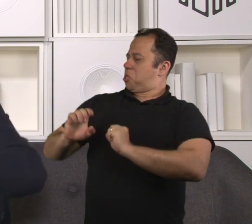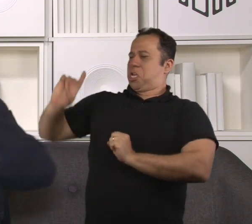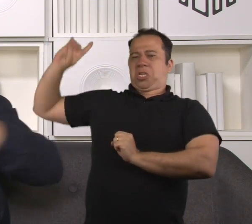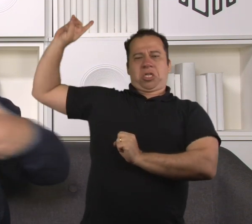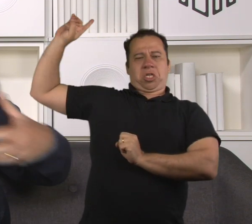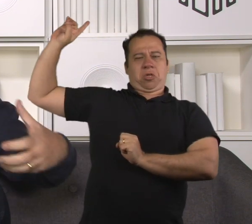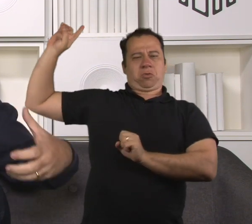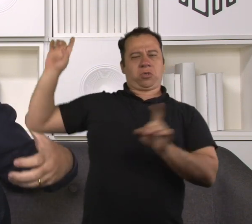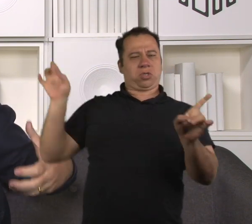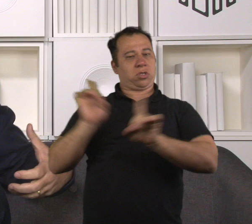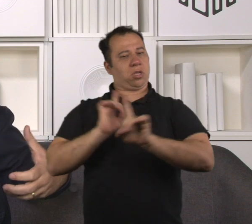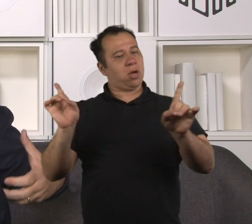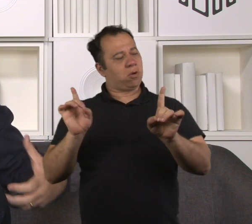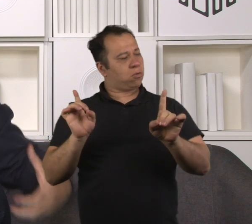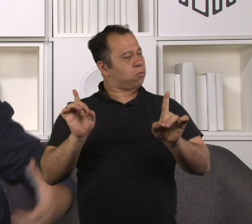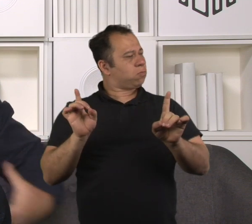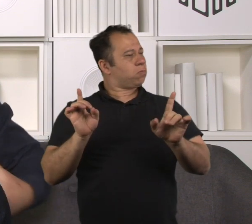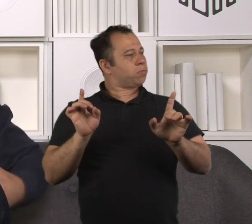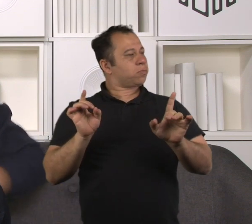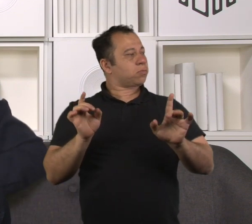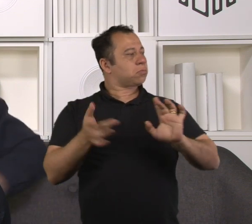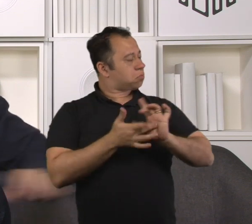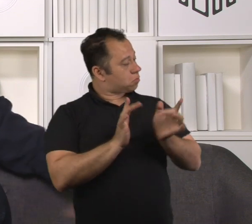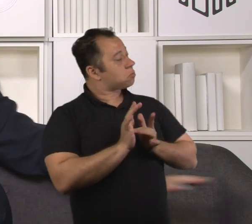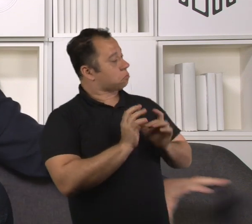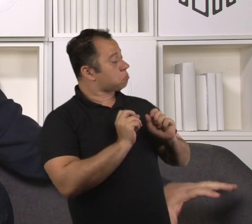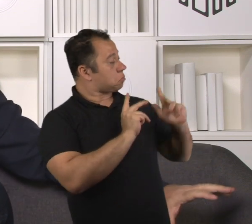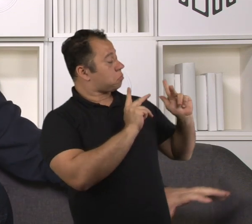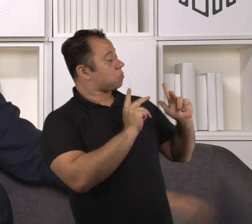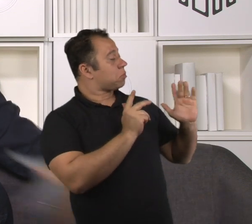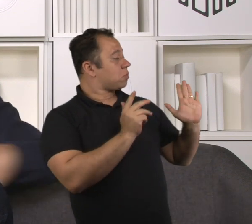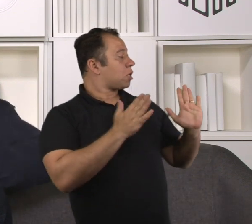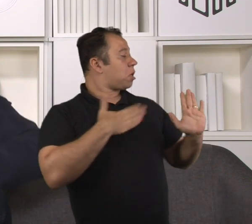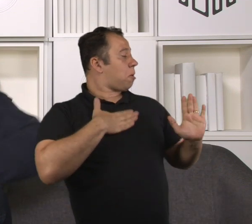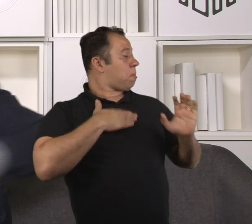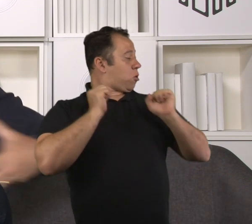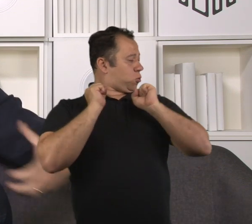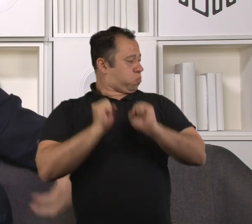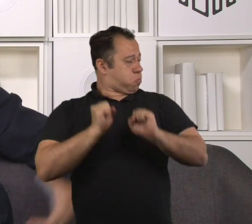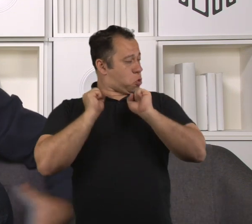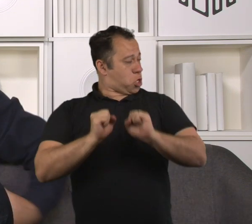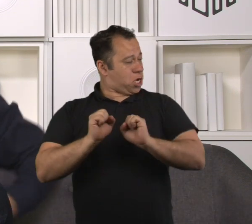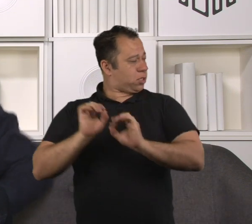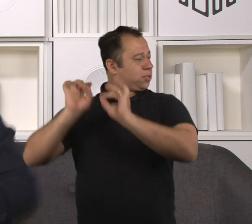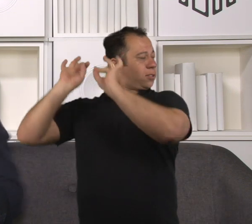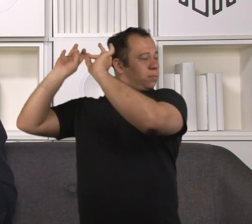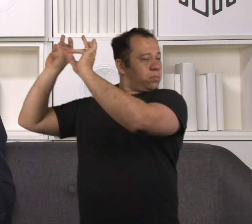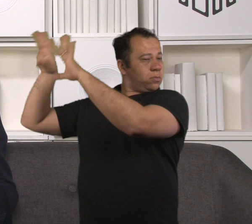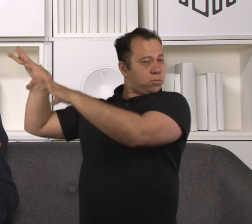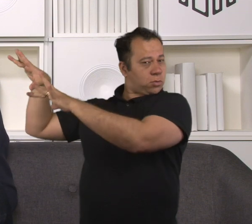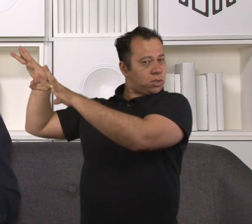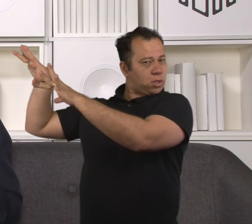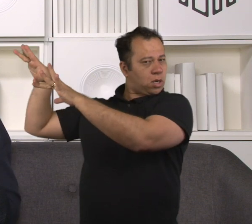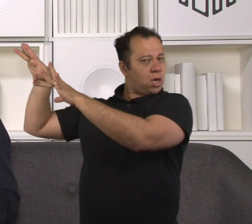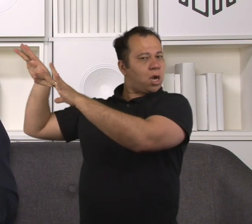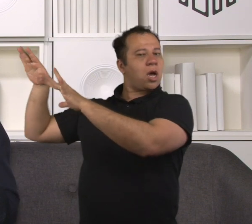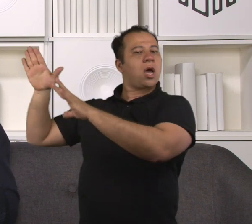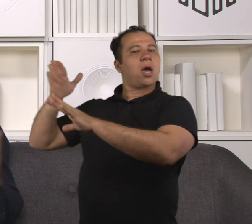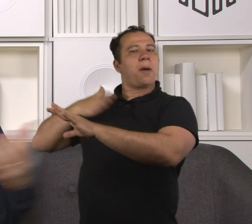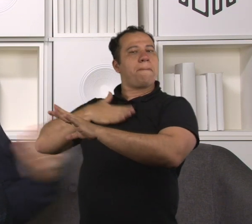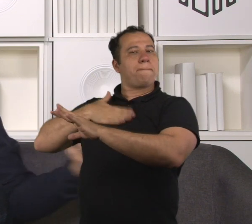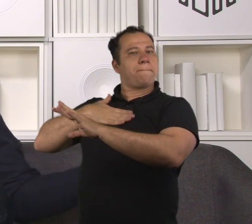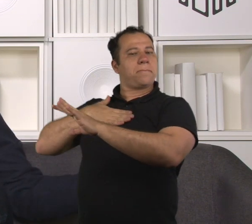meus superpoderes divinos, e eu vou deixar aqui. Então Jesus tira seu cinturão de superpoderes